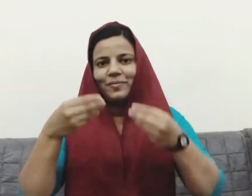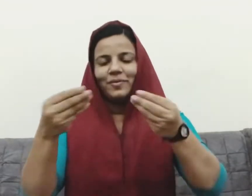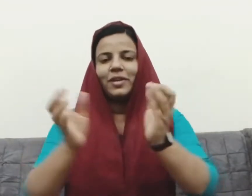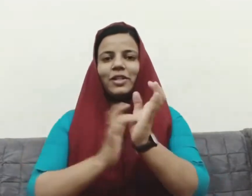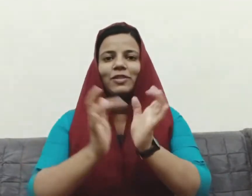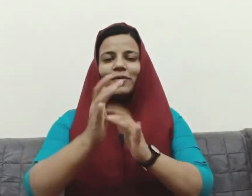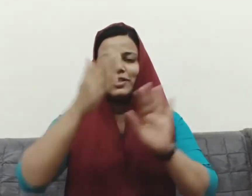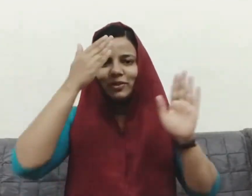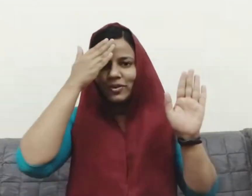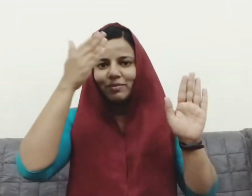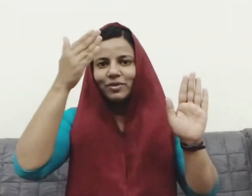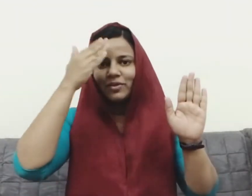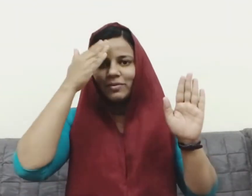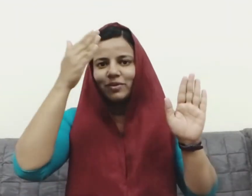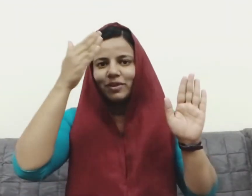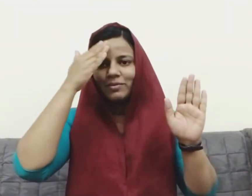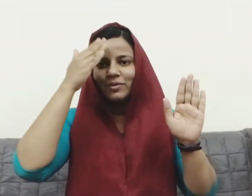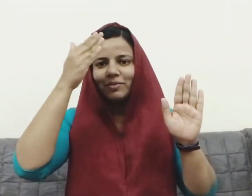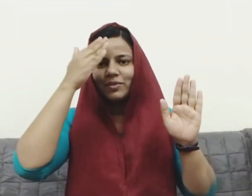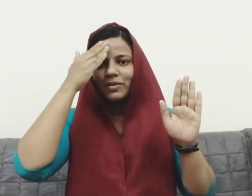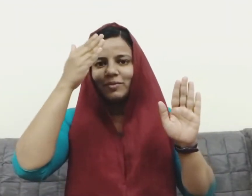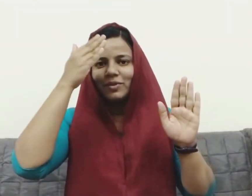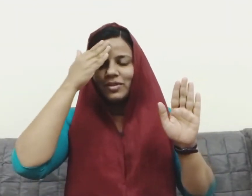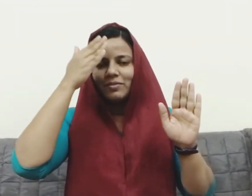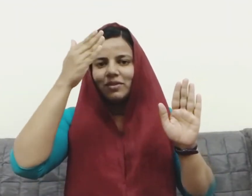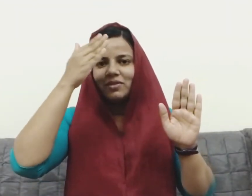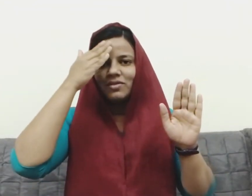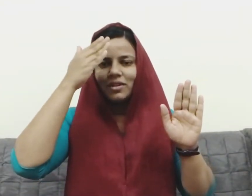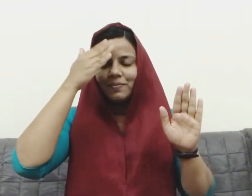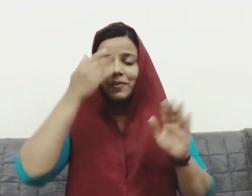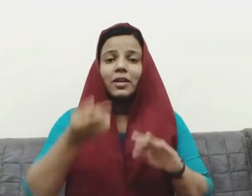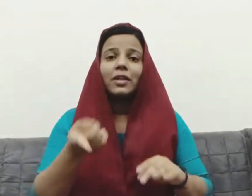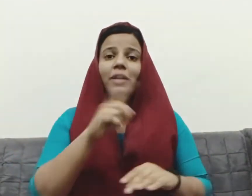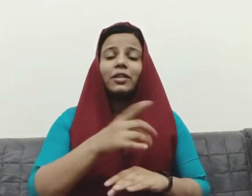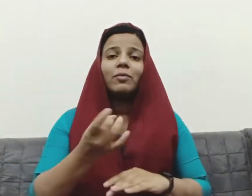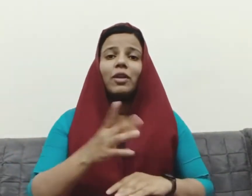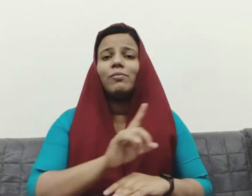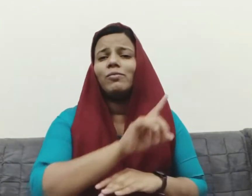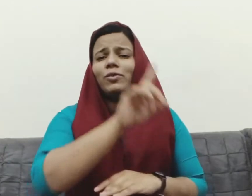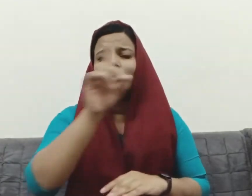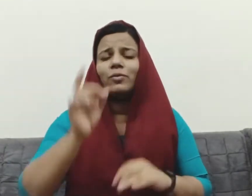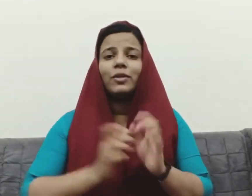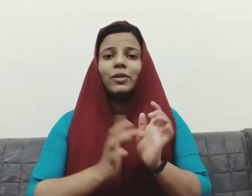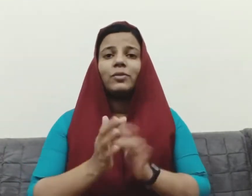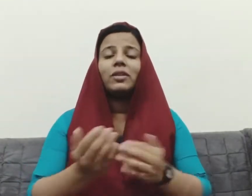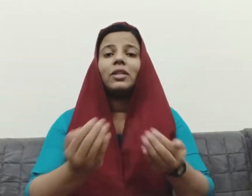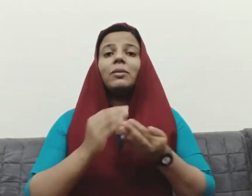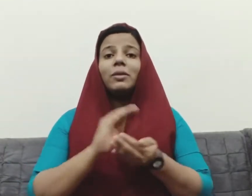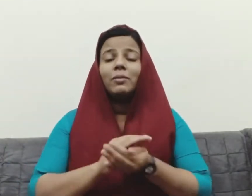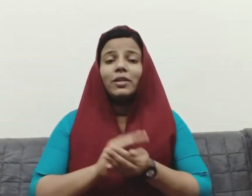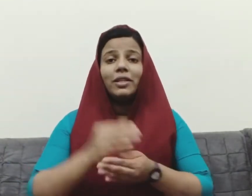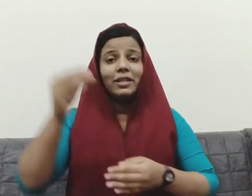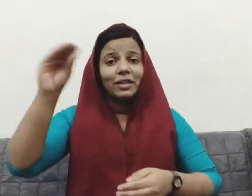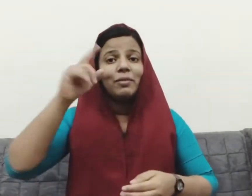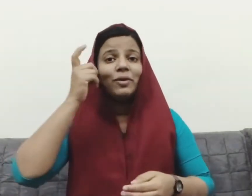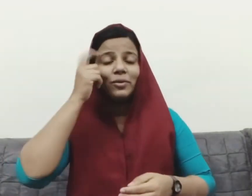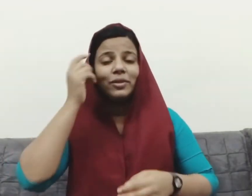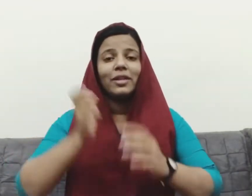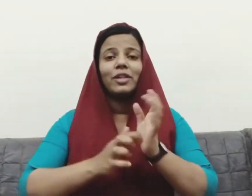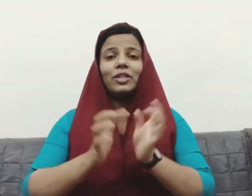പറഞ്ഞാണ്ട് സ്തോത്രമപ്പാ സ്തോത്രമപ്പാ സ്തോത്രം സ്തോത്രം സ്തോത്രം സ്തോത്രം സ്തോത്രം സ്തോത്രം. കഴിഞ്ഞ പകൽക്കാലം മുഴുവൻ നമ്മളെ കാത്തുപരിപാലിച്ച കർത്താവിൻ്റെ കൃപയെ ഓർത്ത്